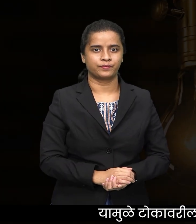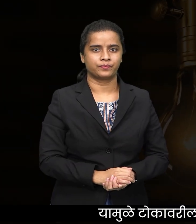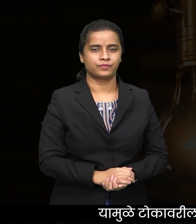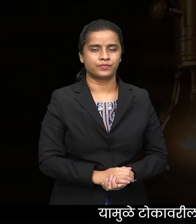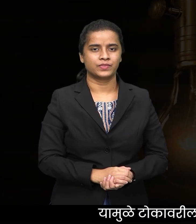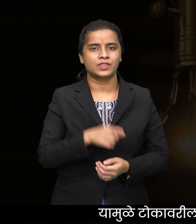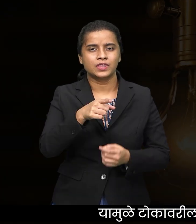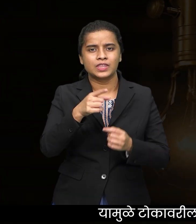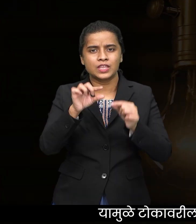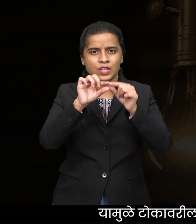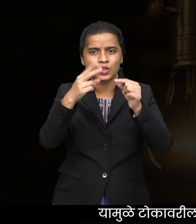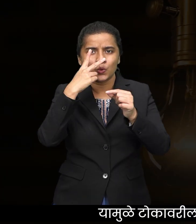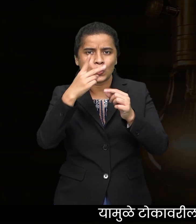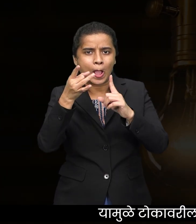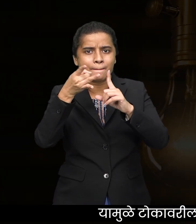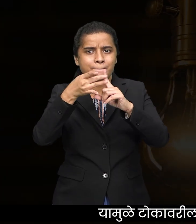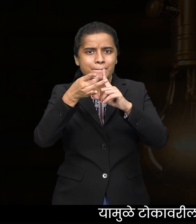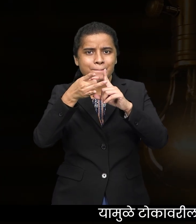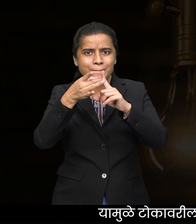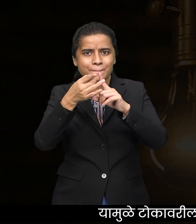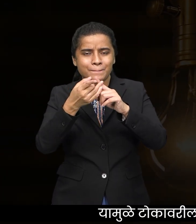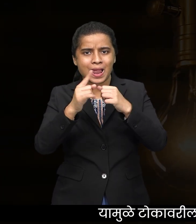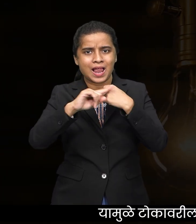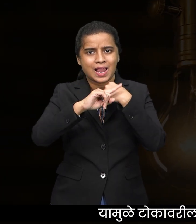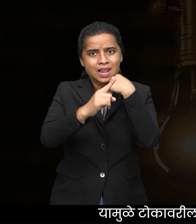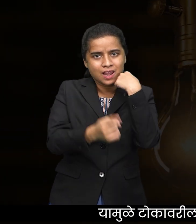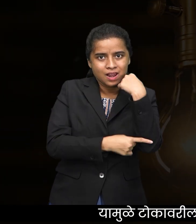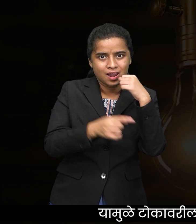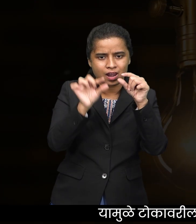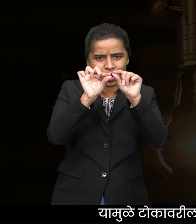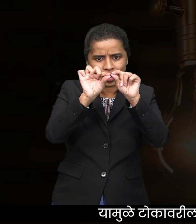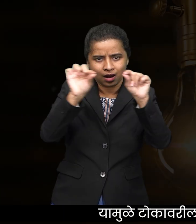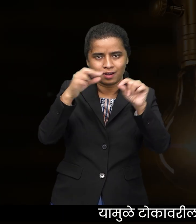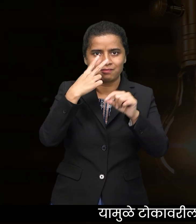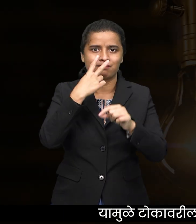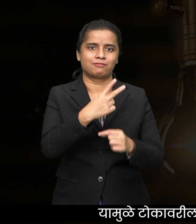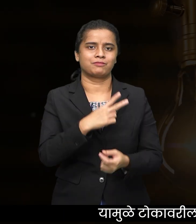यामुळे टोकावरील धातूच्या तारा उघड्या होतील.